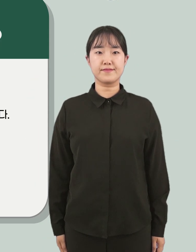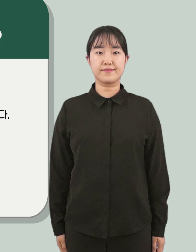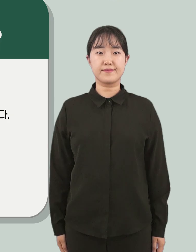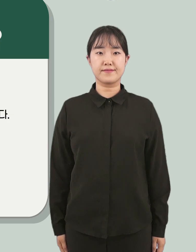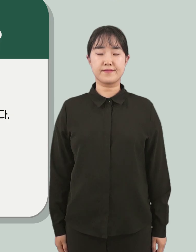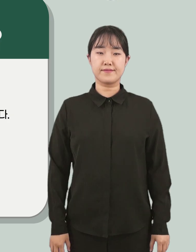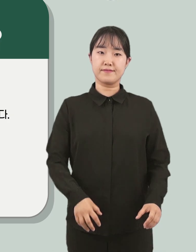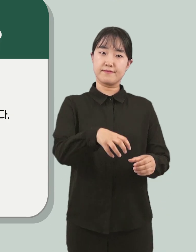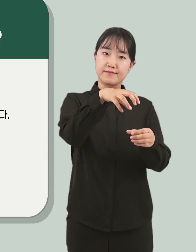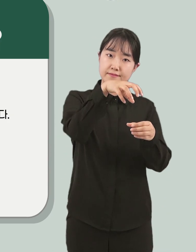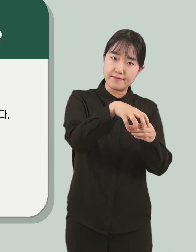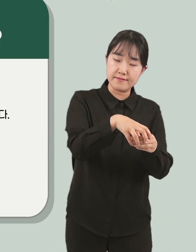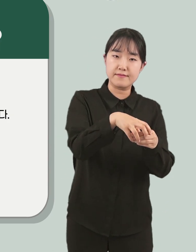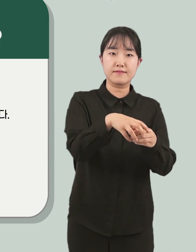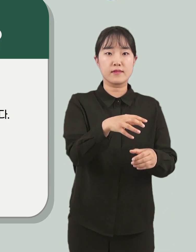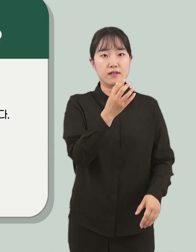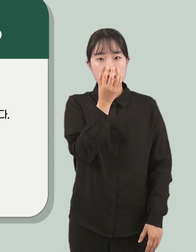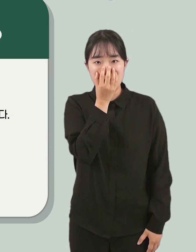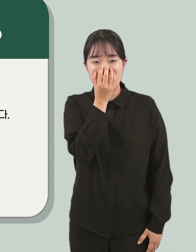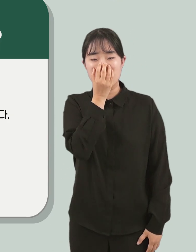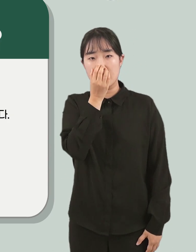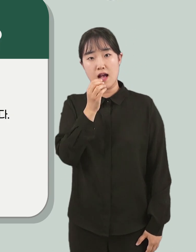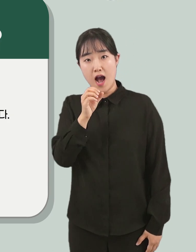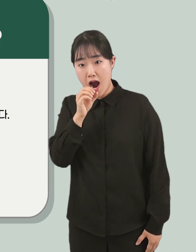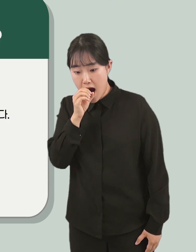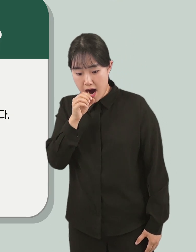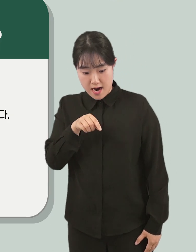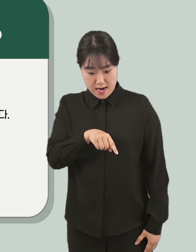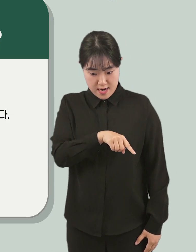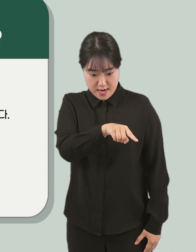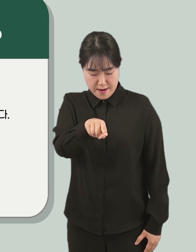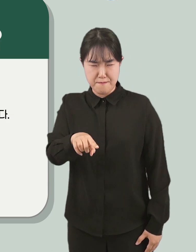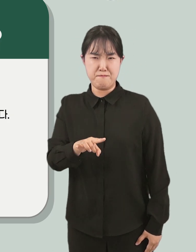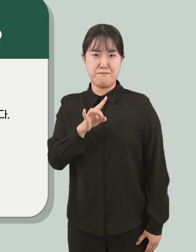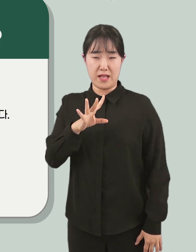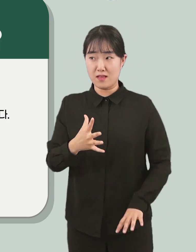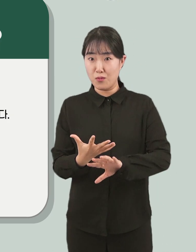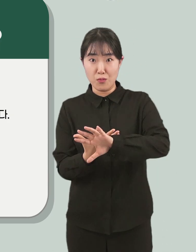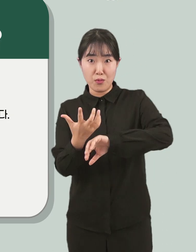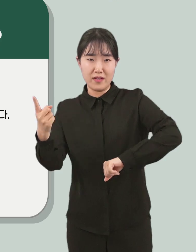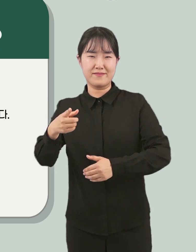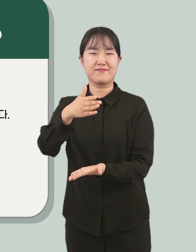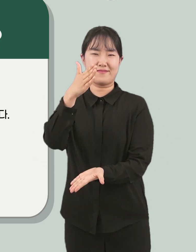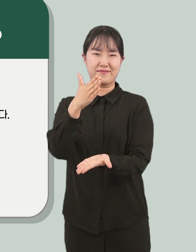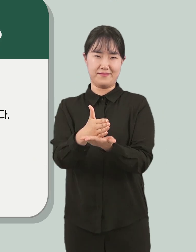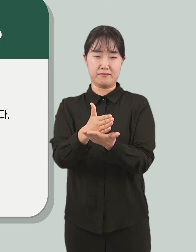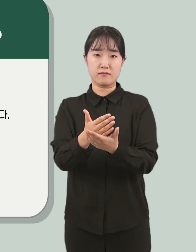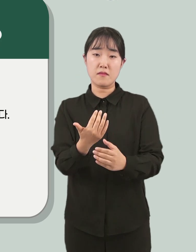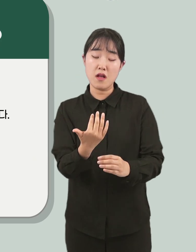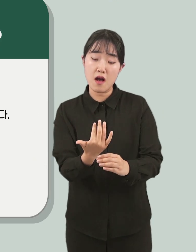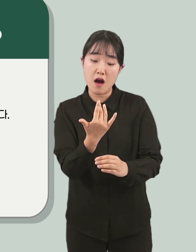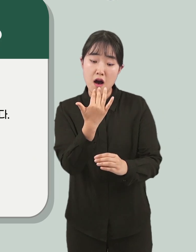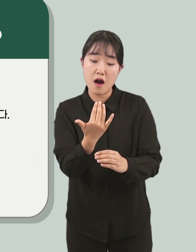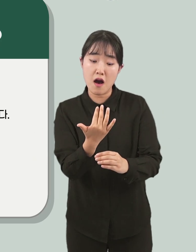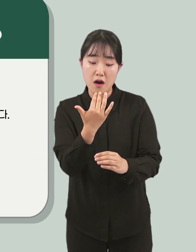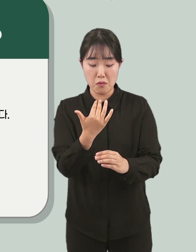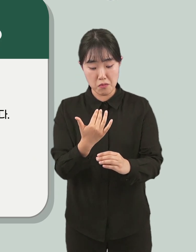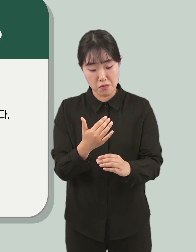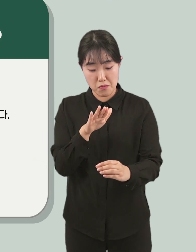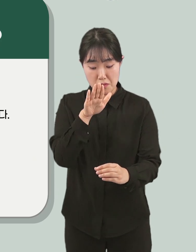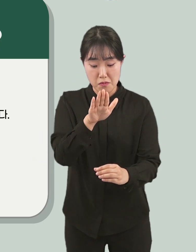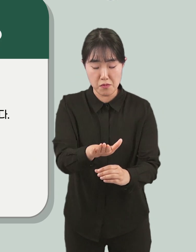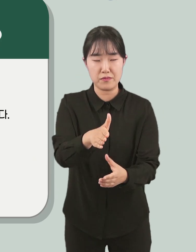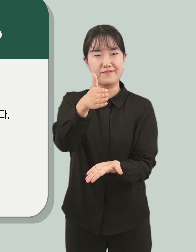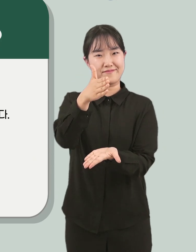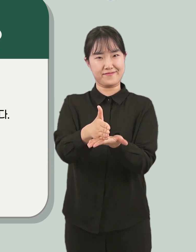옵션 액세서리는 반드시 지정된 것만 사용해야 하며 분무 중에는 약물 용기의 공기 개방구를 막지